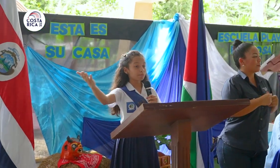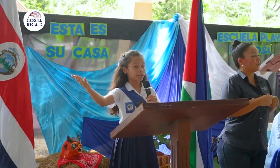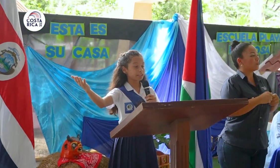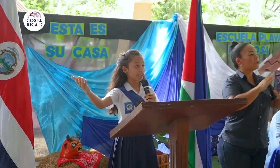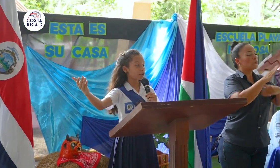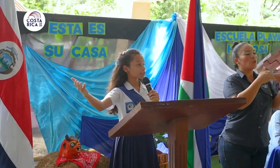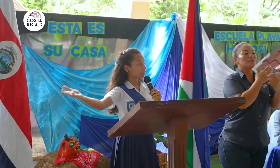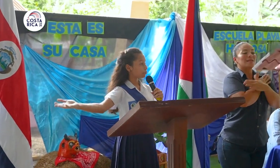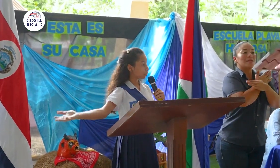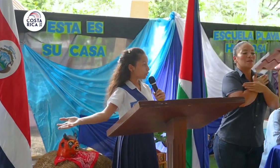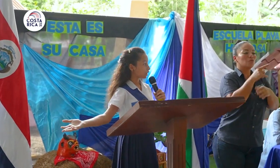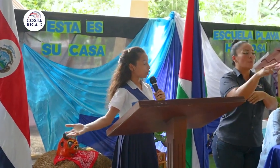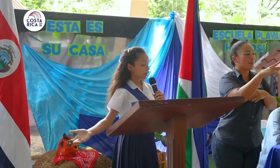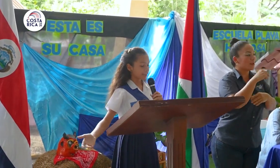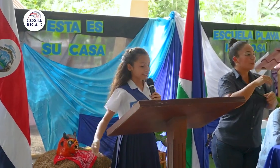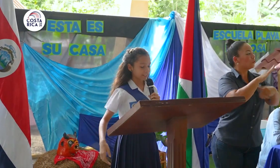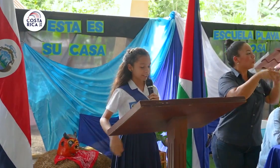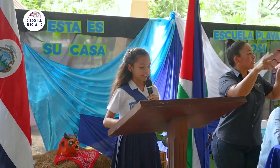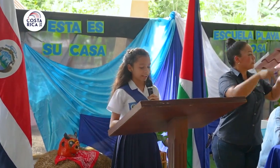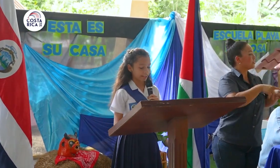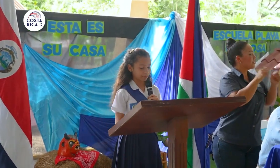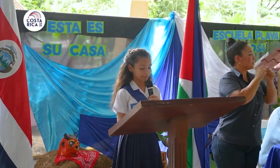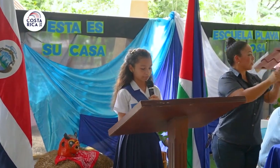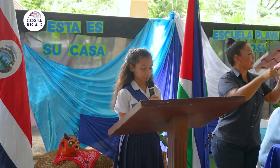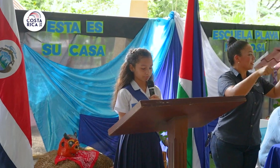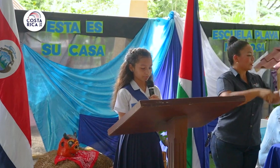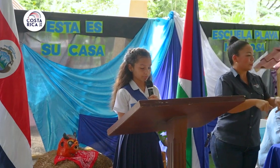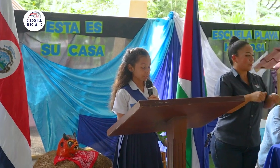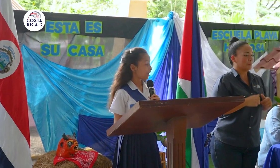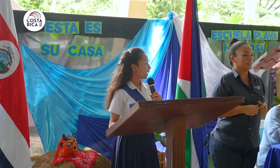queridos compañeros y público en general.